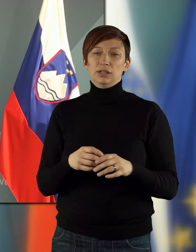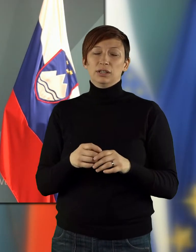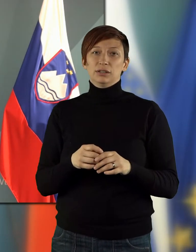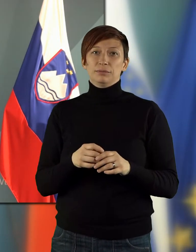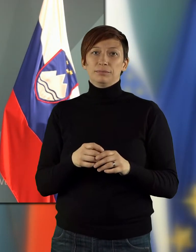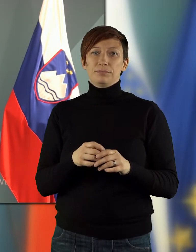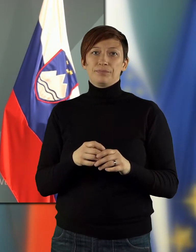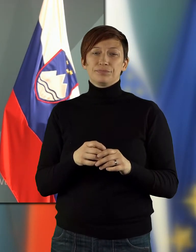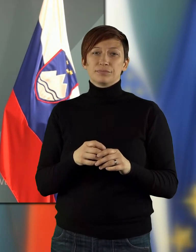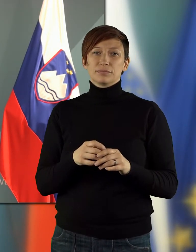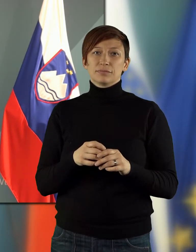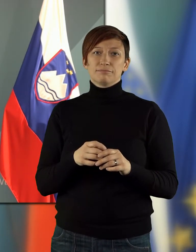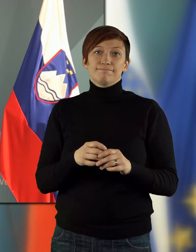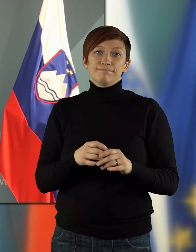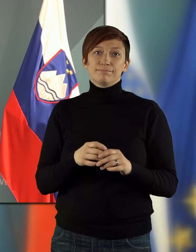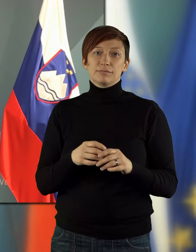integrirati v ostalo,